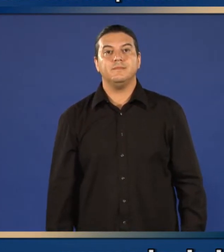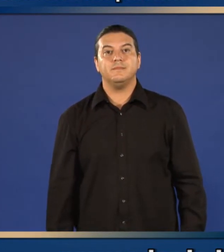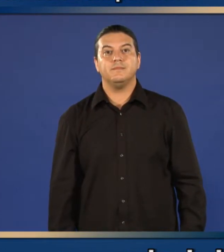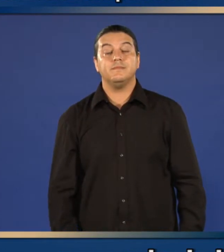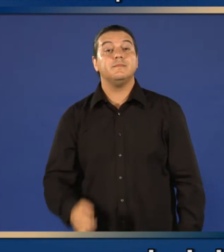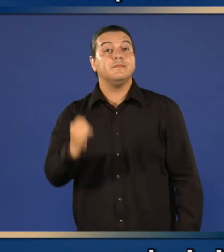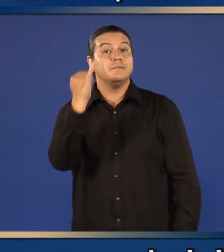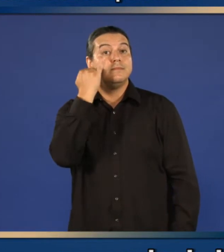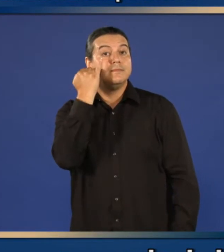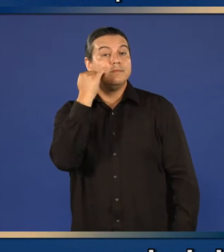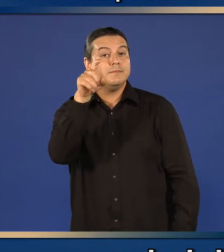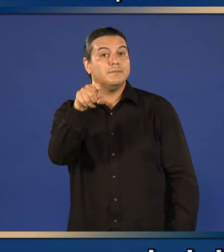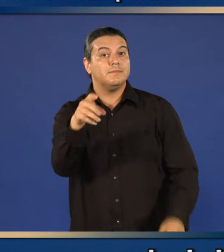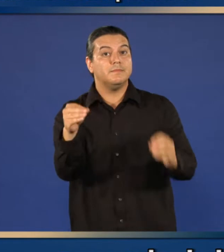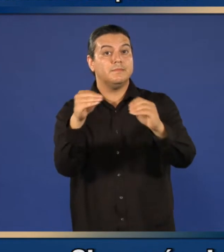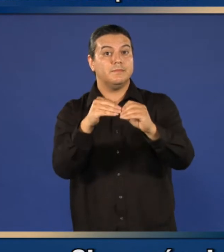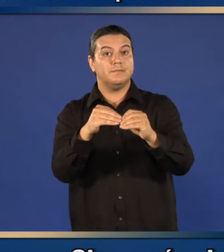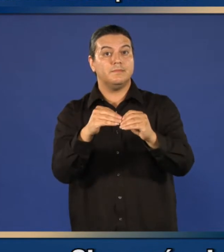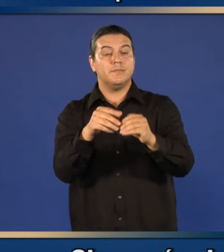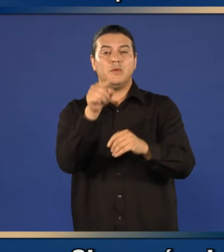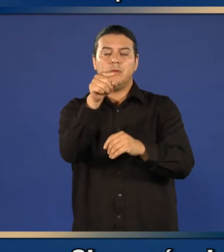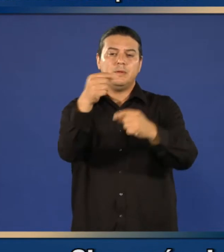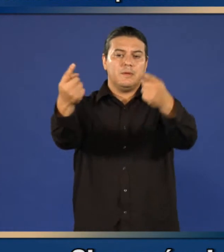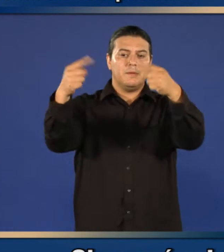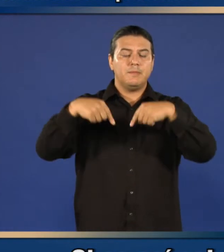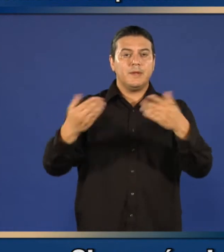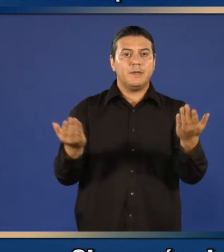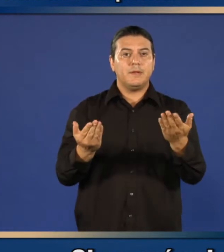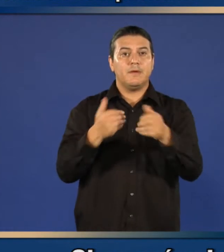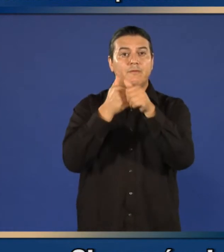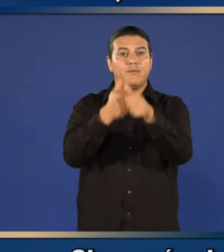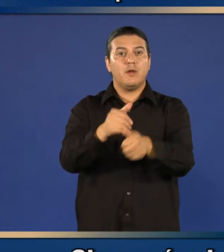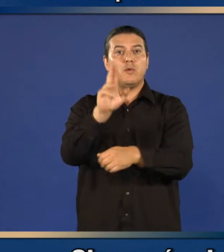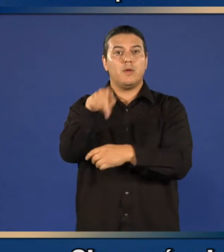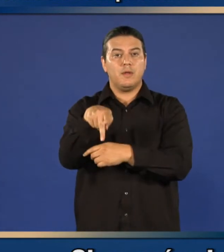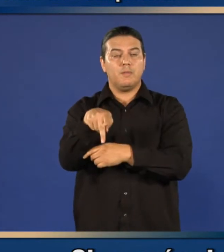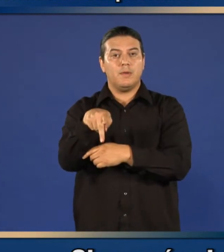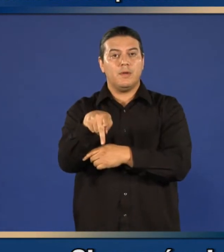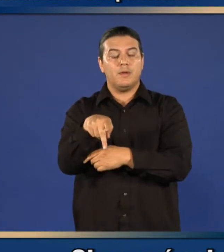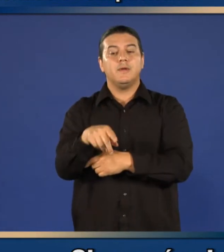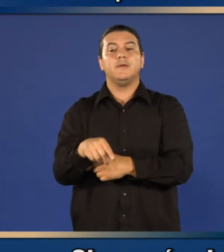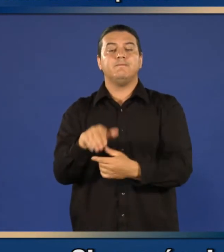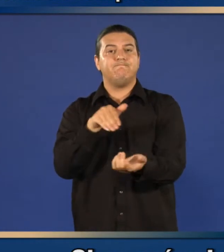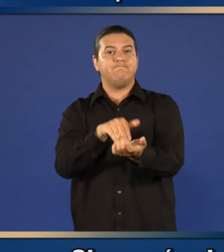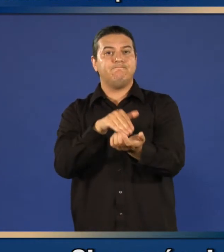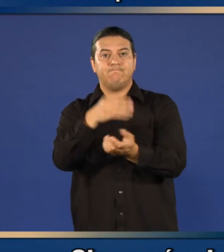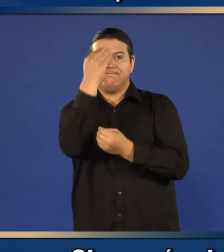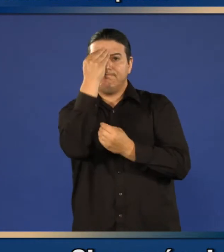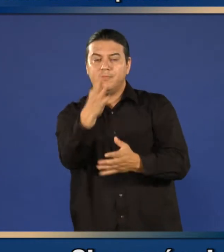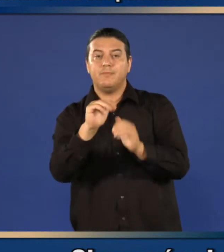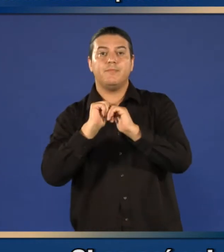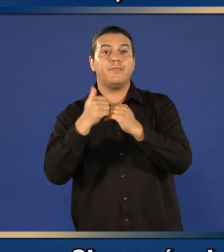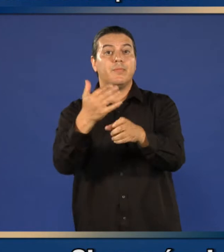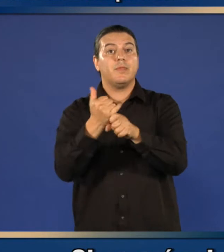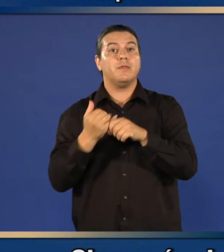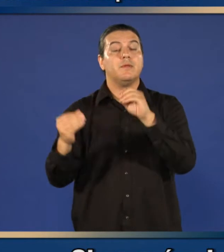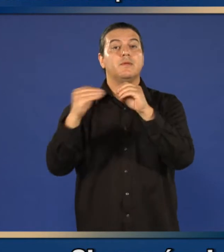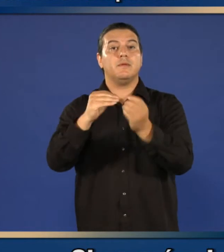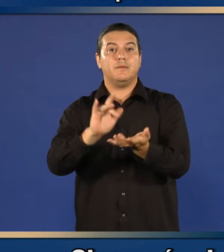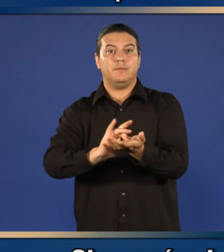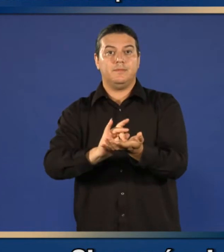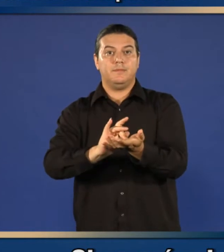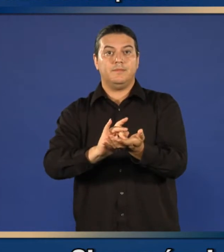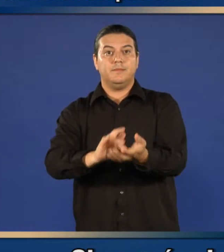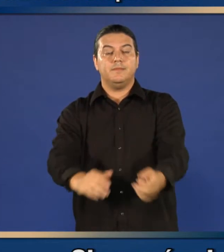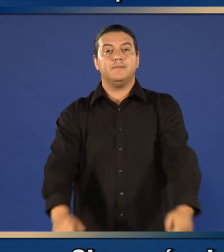haber terminado esta fuente si es así sobre su seguimiento visita se le indicará cómo obtener